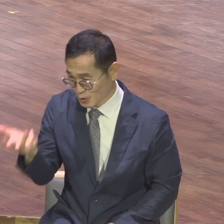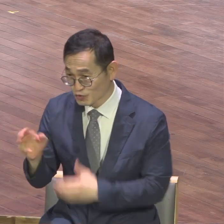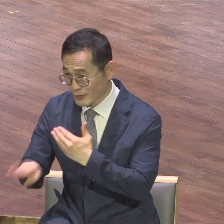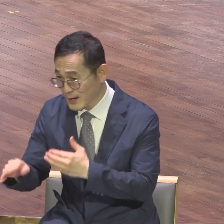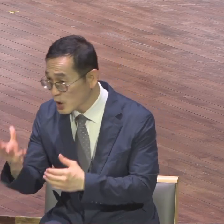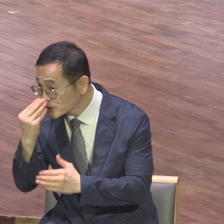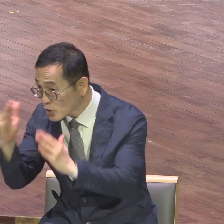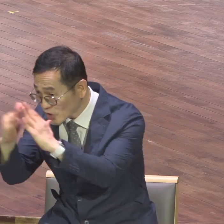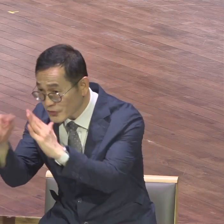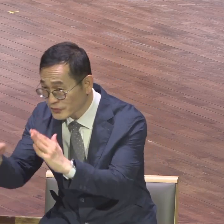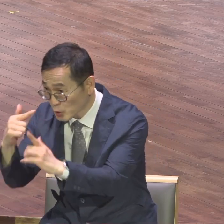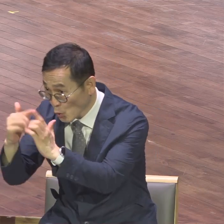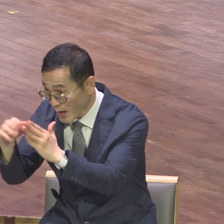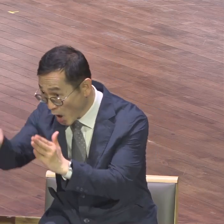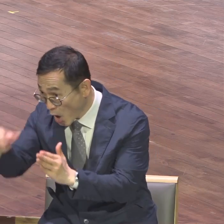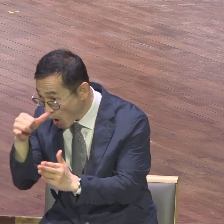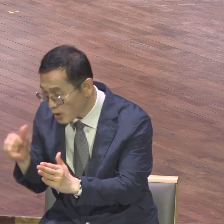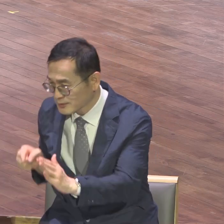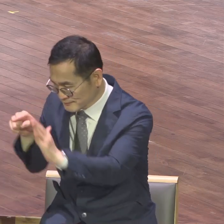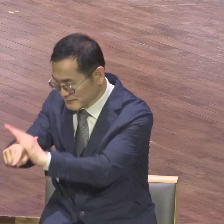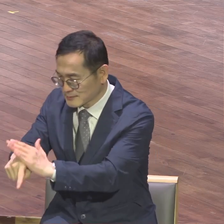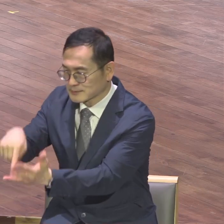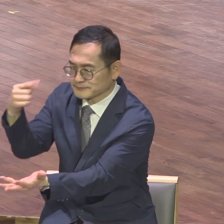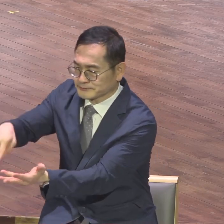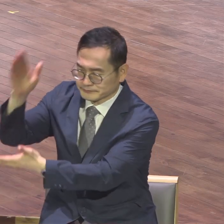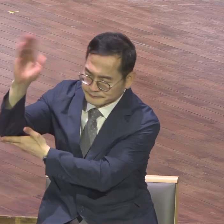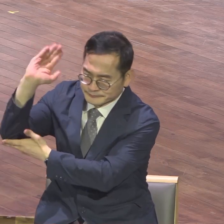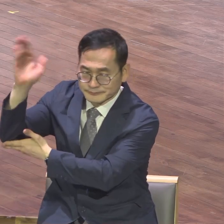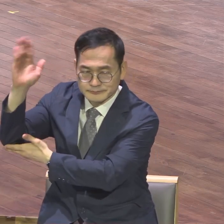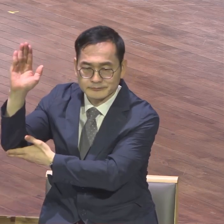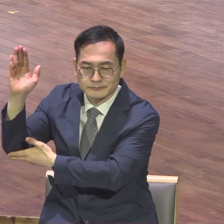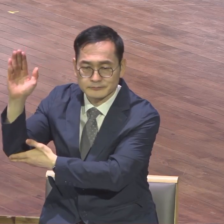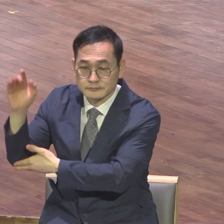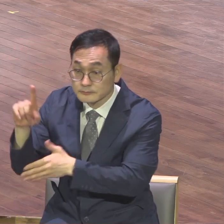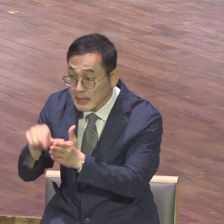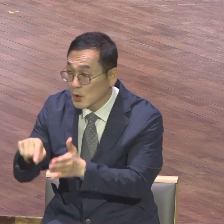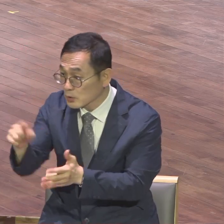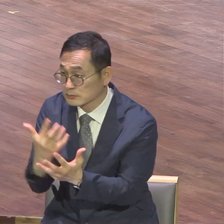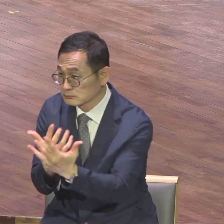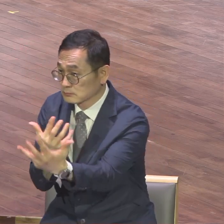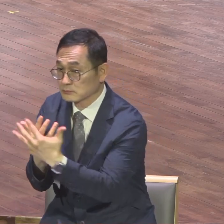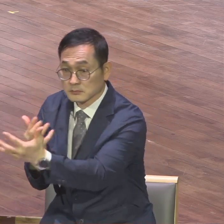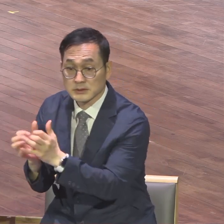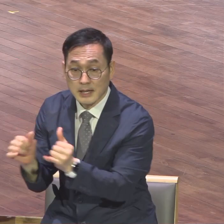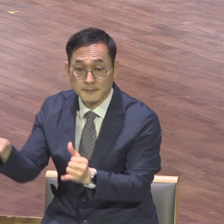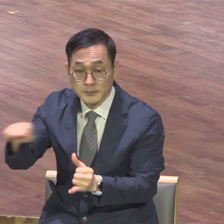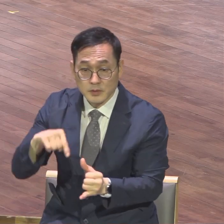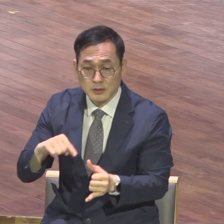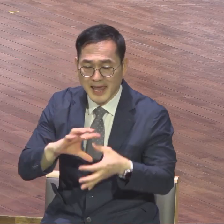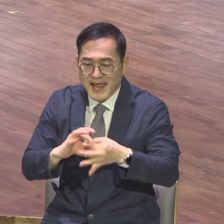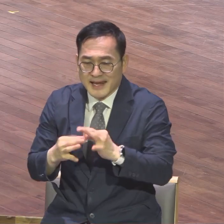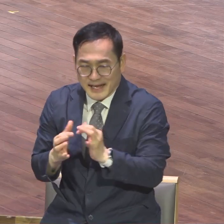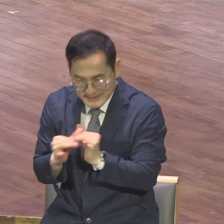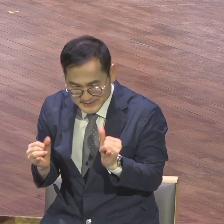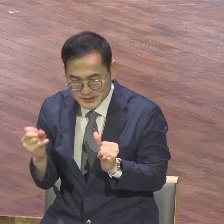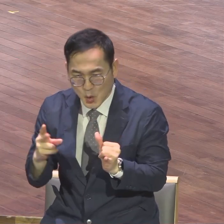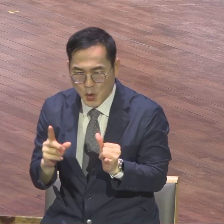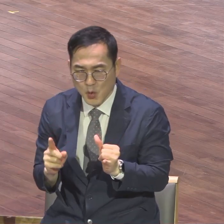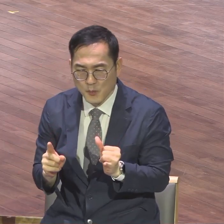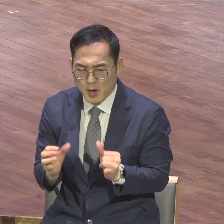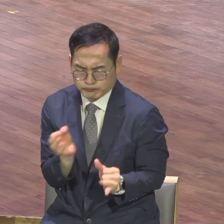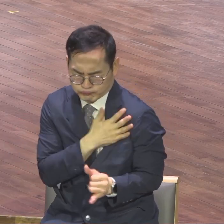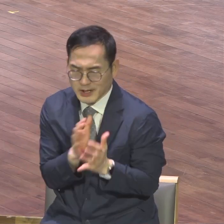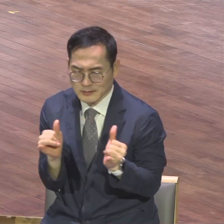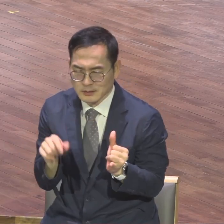증거했습니다. 거기서 놀라운 일이 일어났습니다. 헬라 귀부인들 많은 사람들이